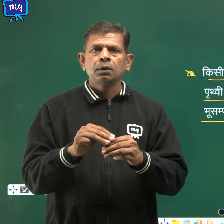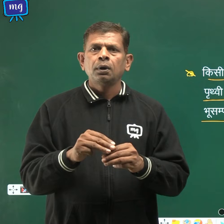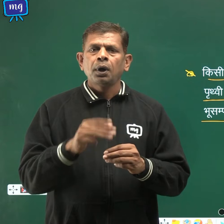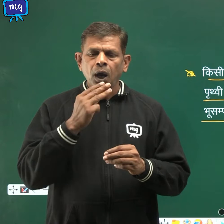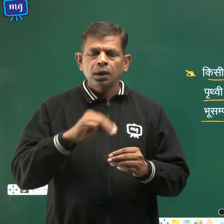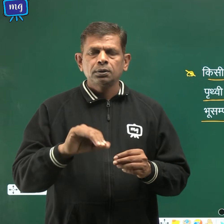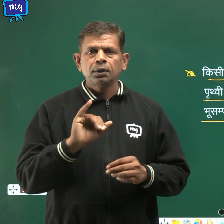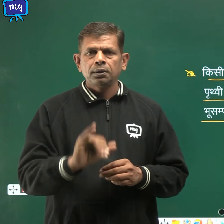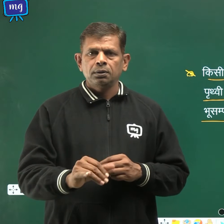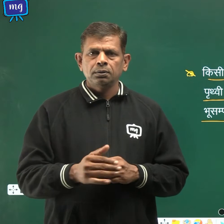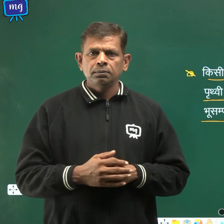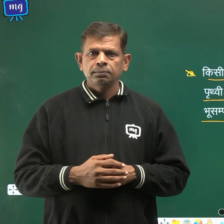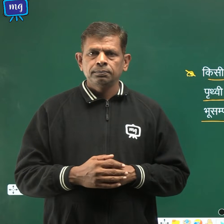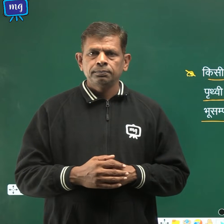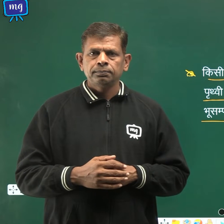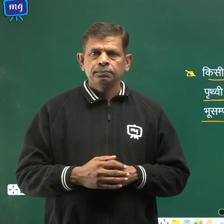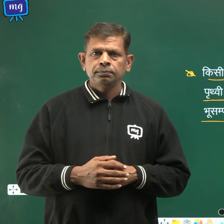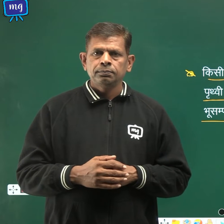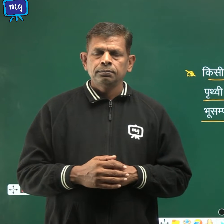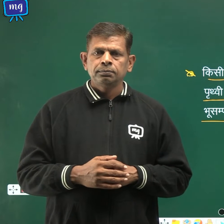कहते हैं।